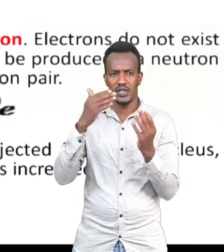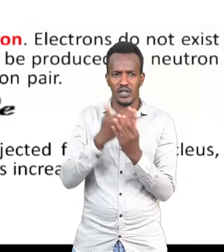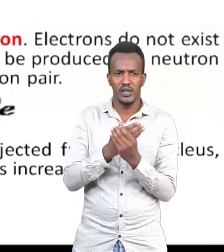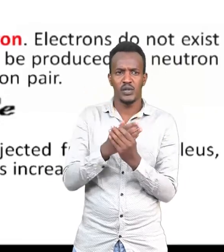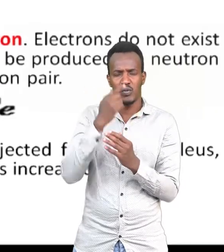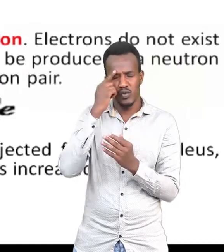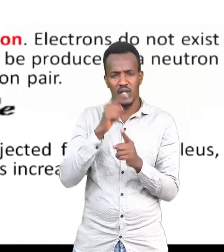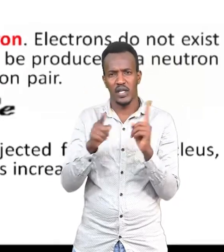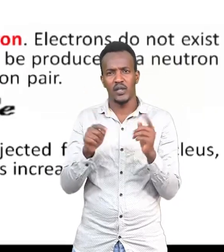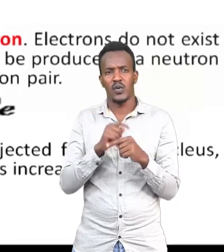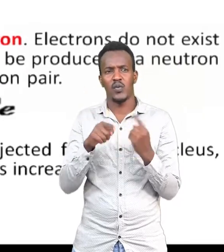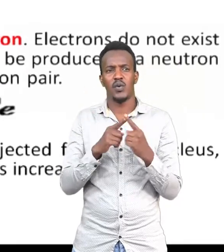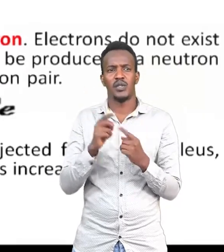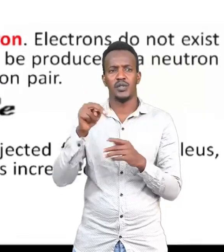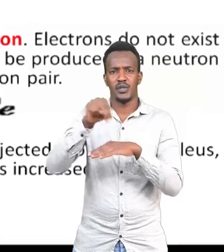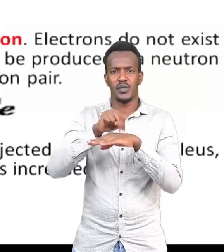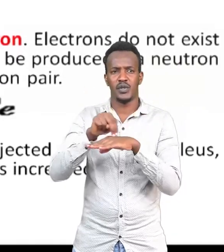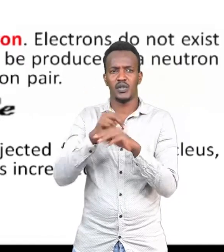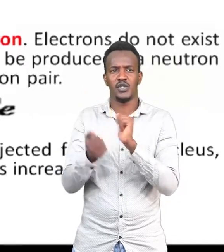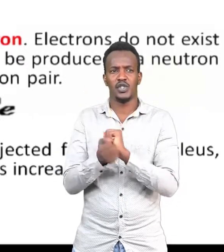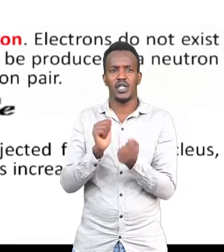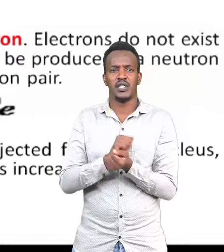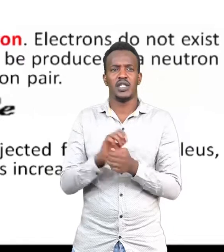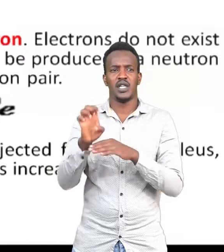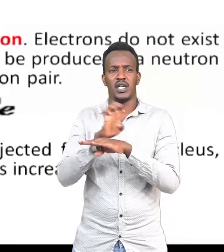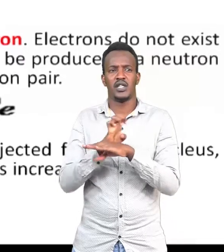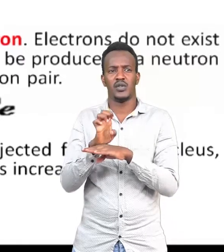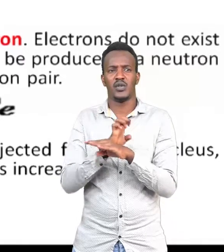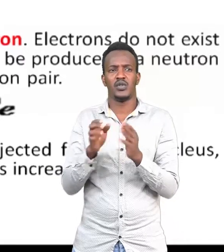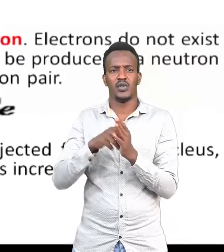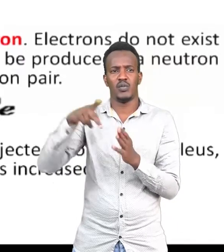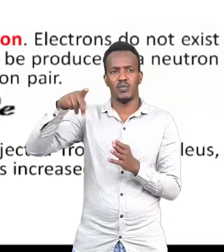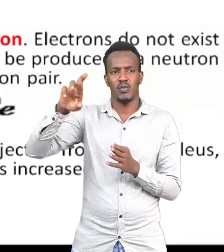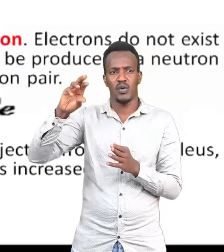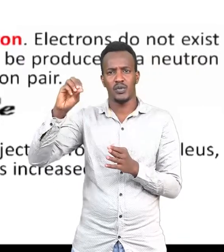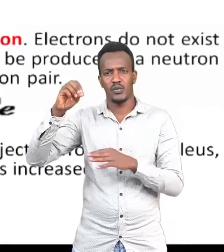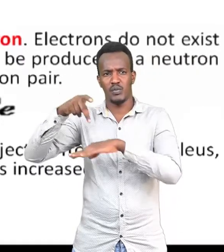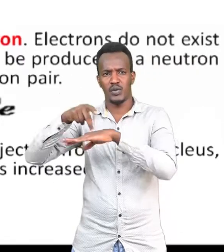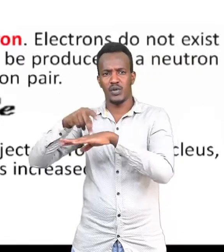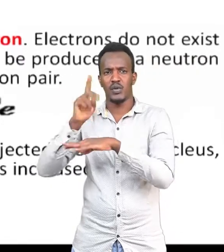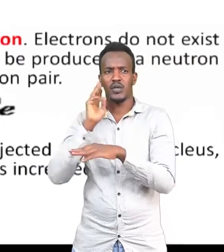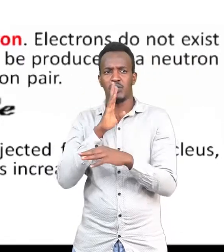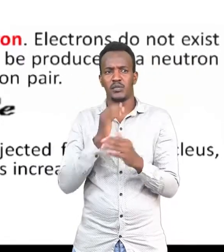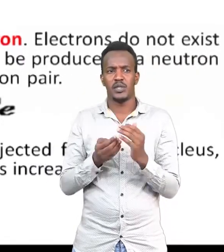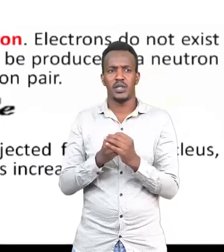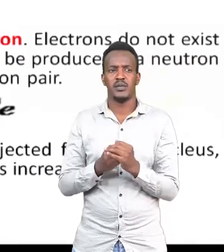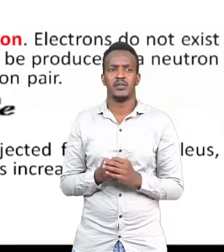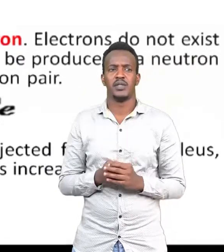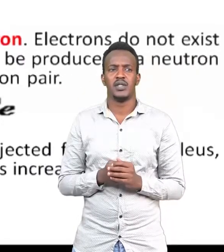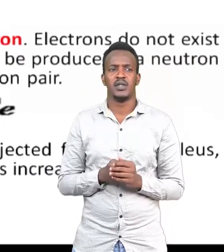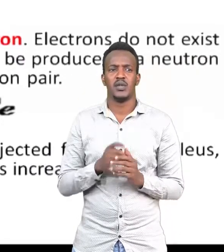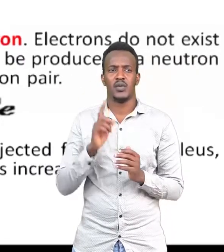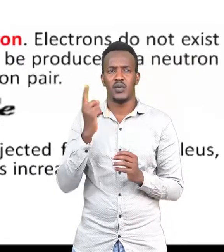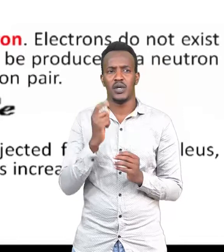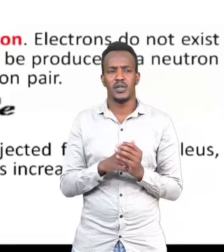timaadaa marka neutron uu isku bedelo electron iyo proton wada socda ayaa product-ga markaasi soo baxaya kadibna electron-ka xagga dambe yaala